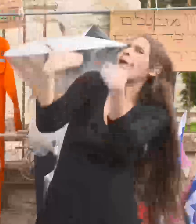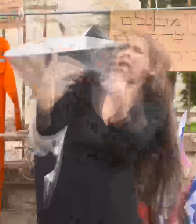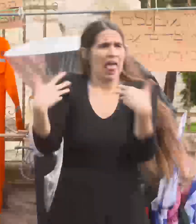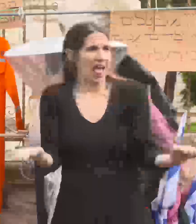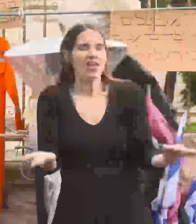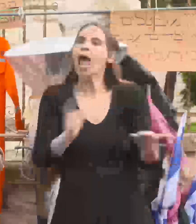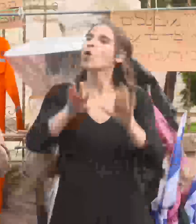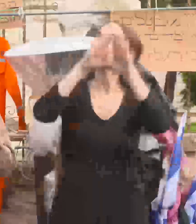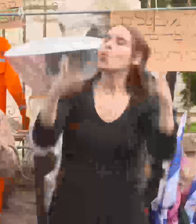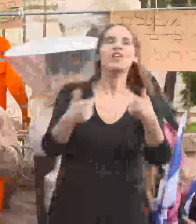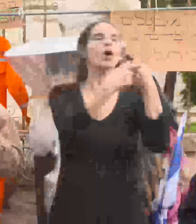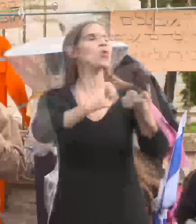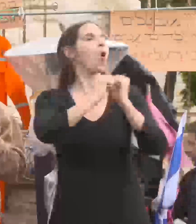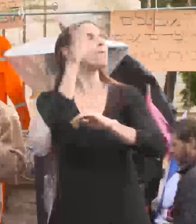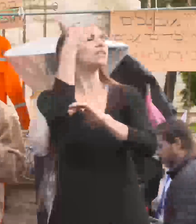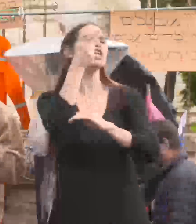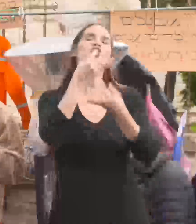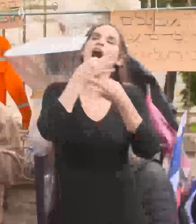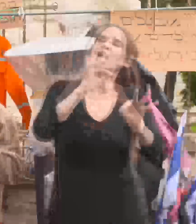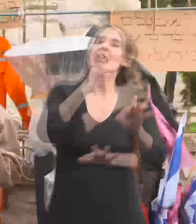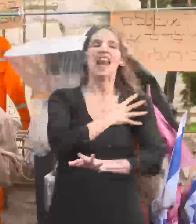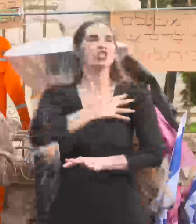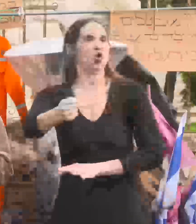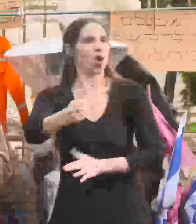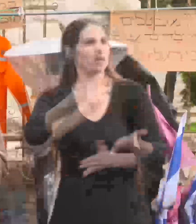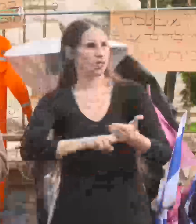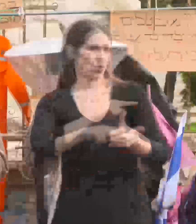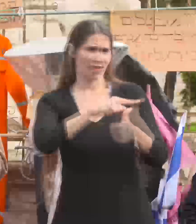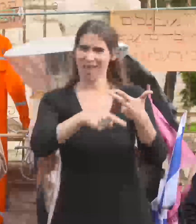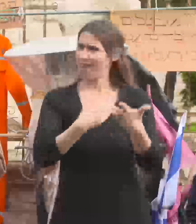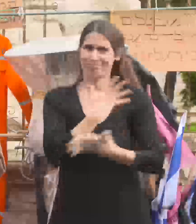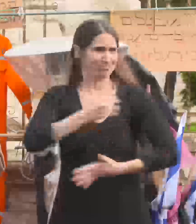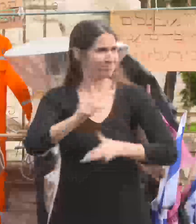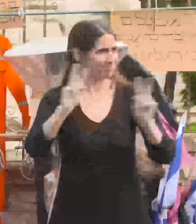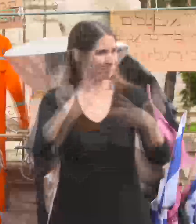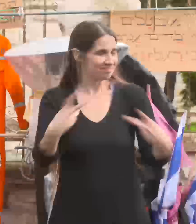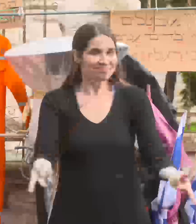גוף, ארגון או מדינה שרשאים לשלול מאיתנו את הזכויות האלו.